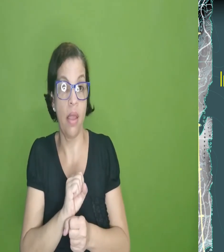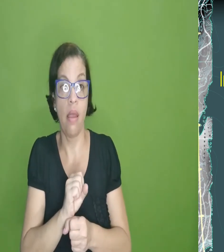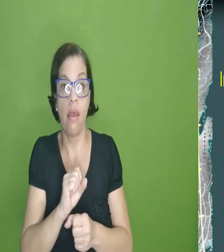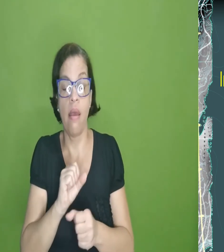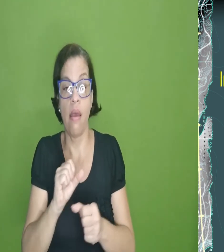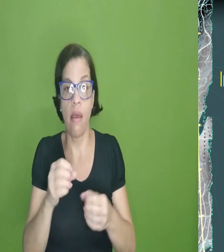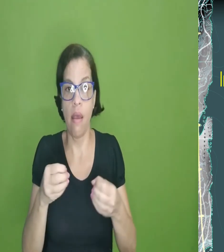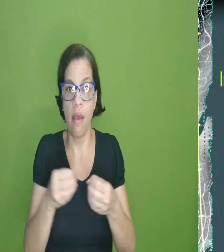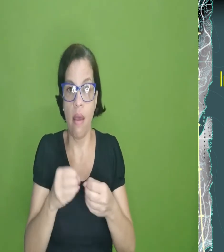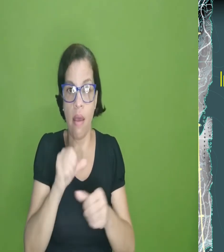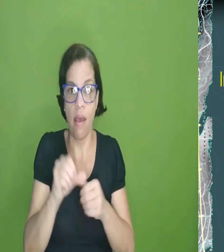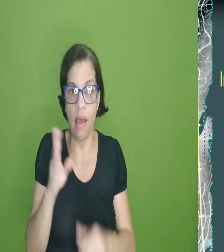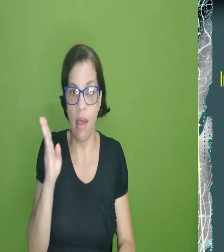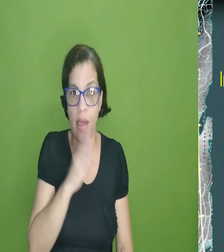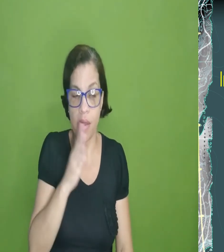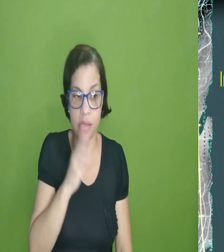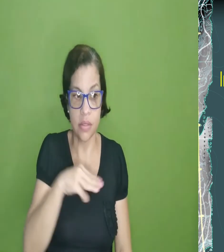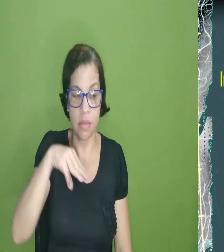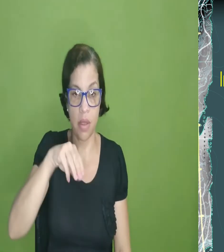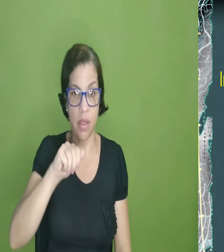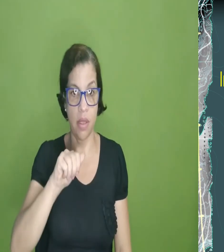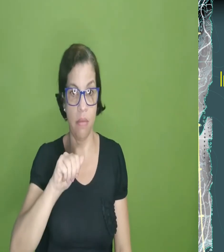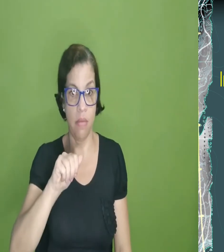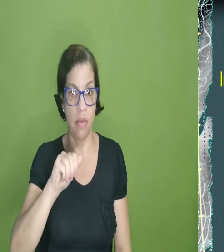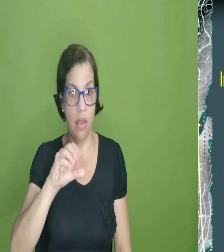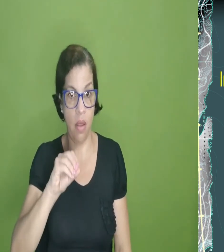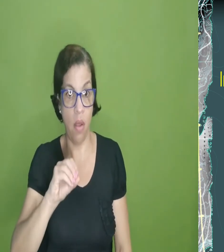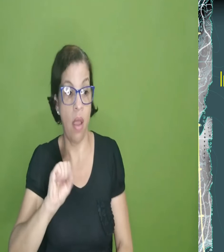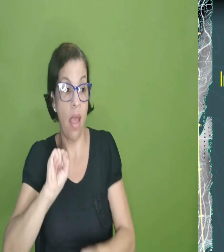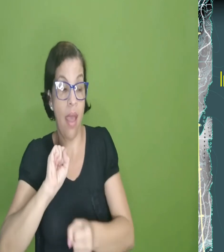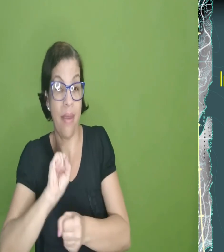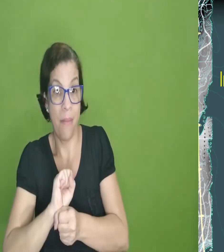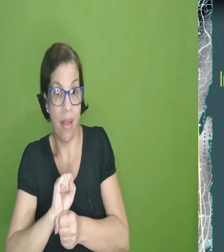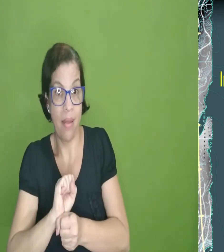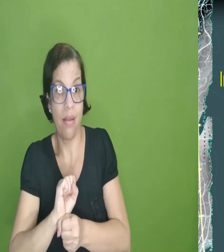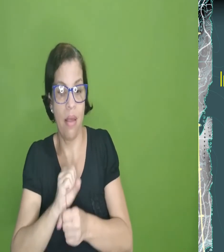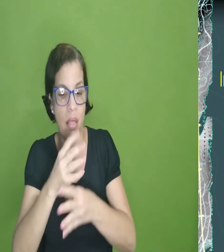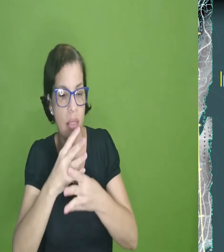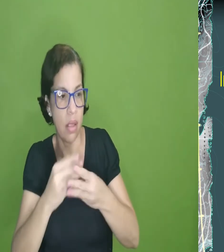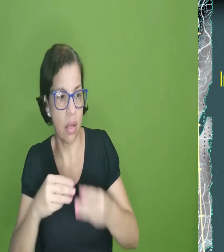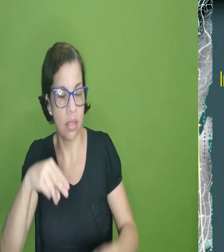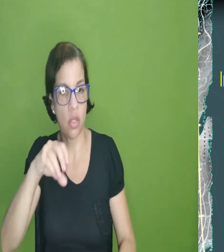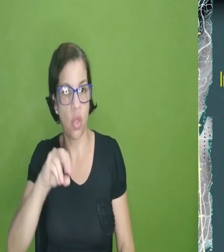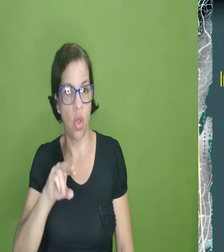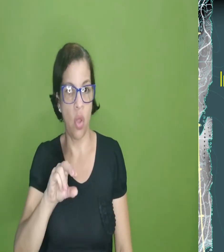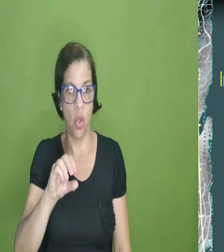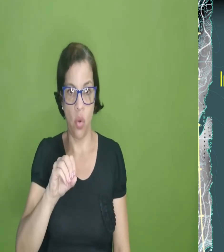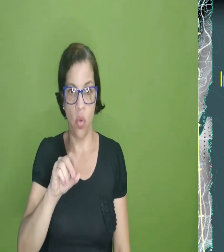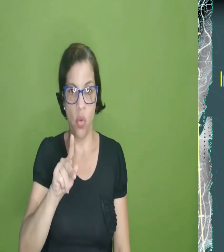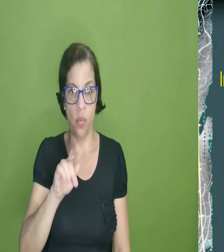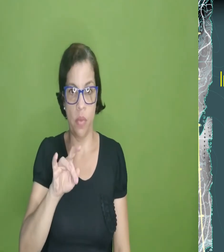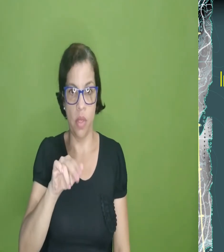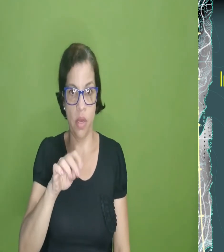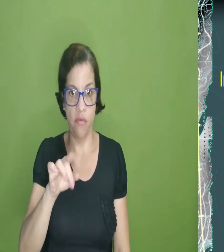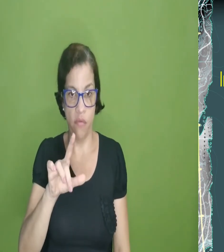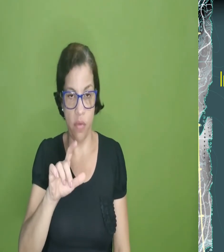degradação da norepinefrina. Exemplos destes fármacos é a tranilcipromina, usada